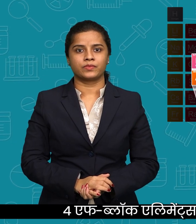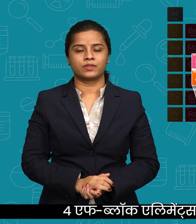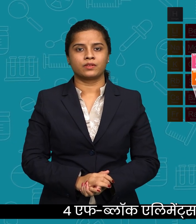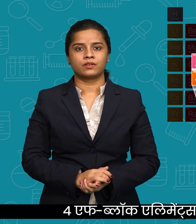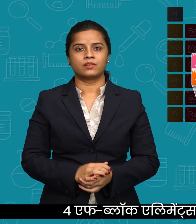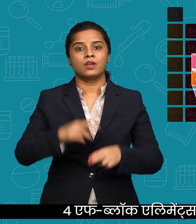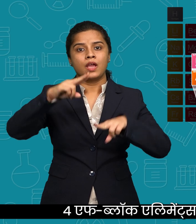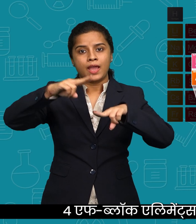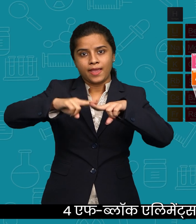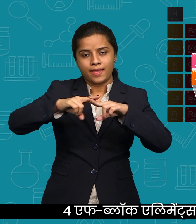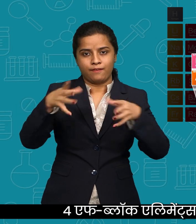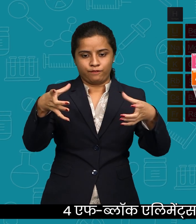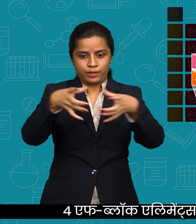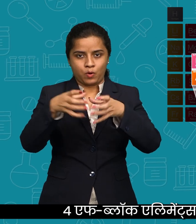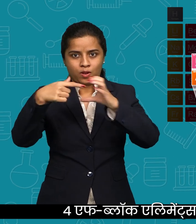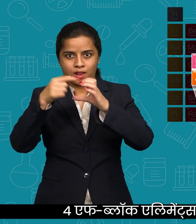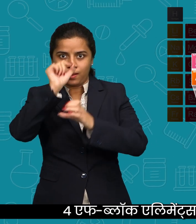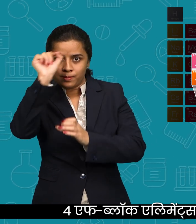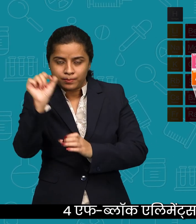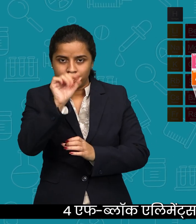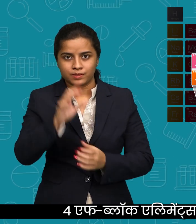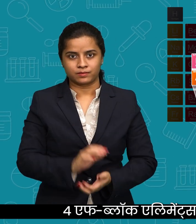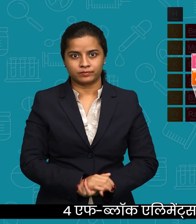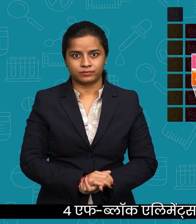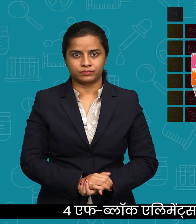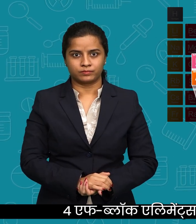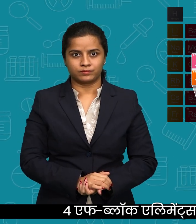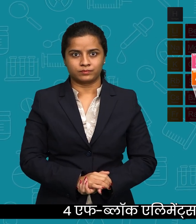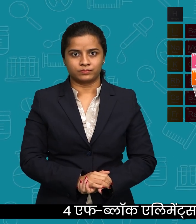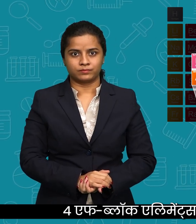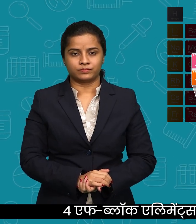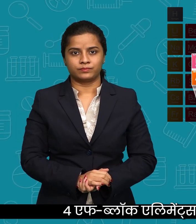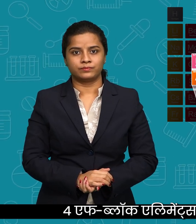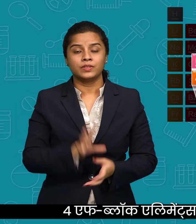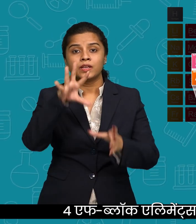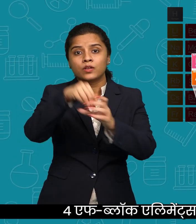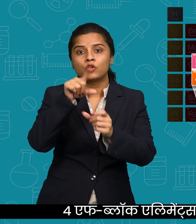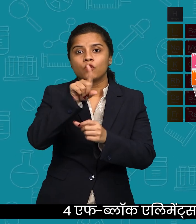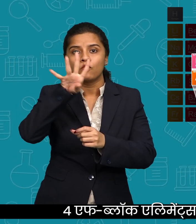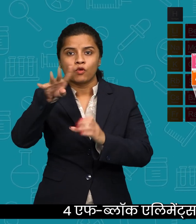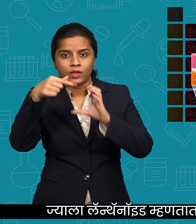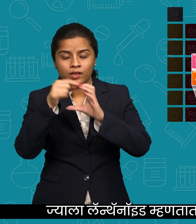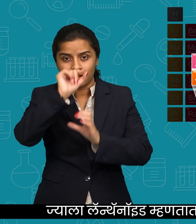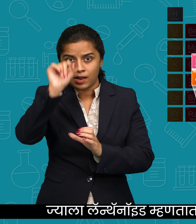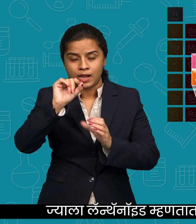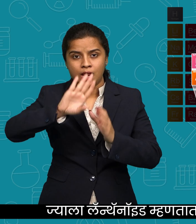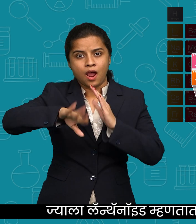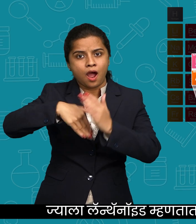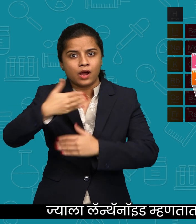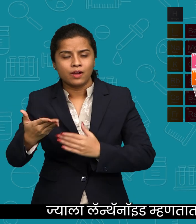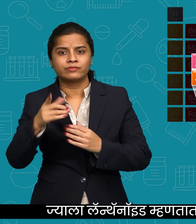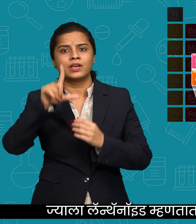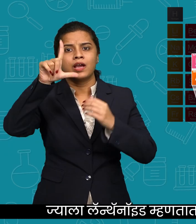4F ब्लॉक एलिमेंट्स यामध्ये लॅन्थॅनमला 57 नंतरचे 14 घटक ज्याला